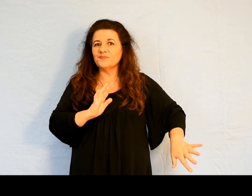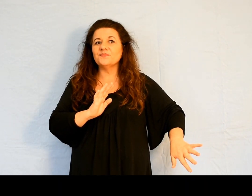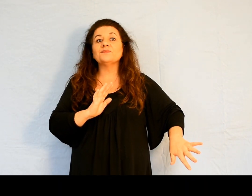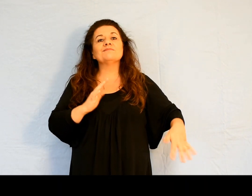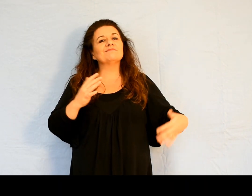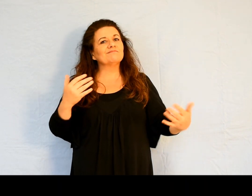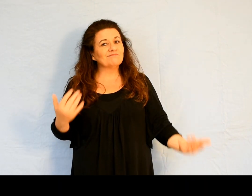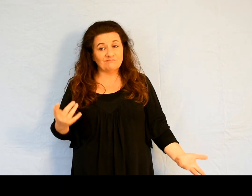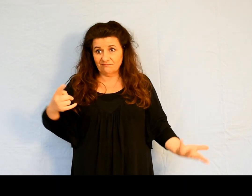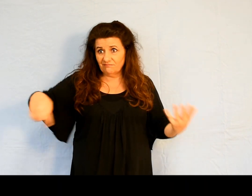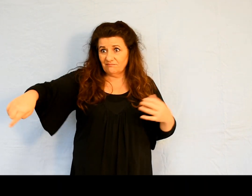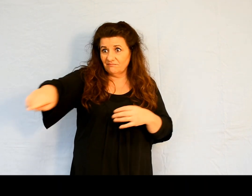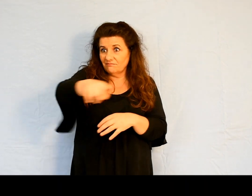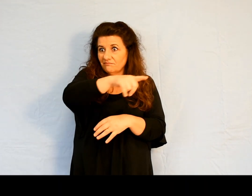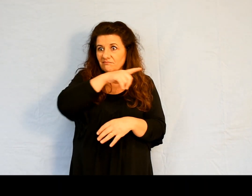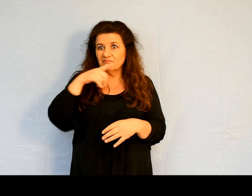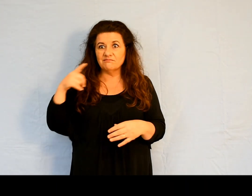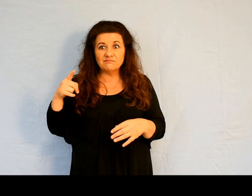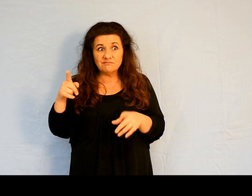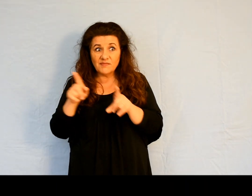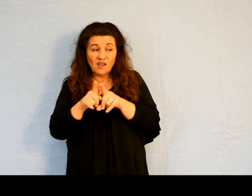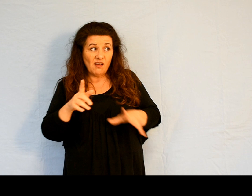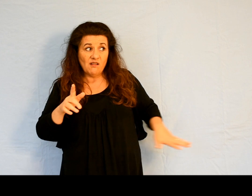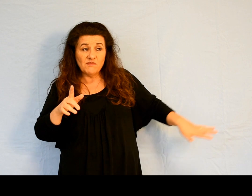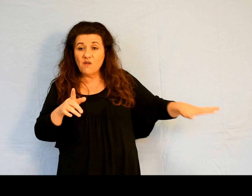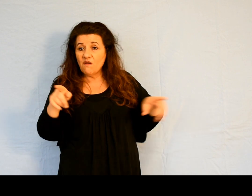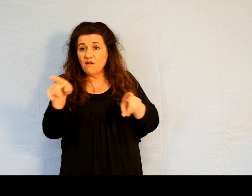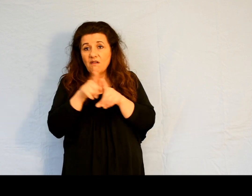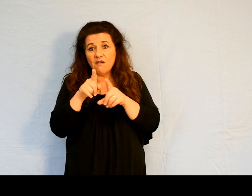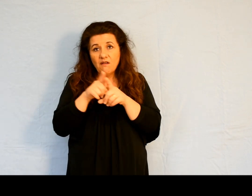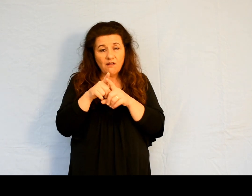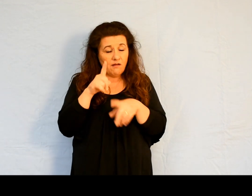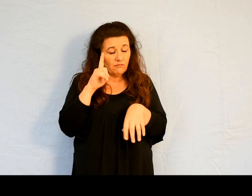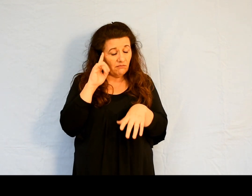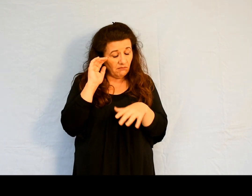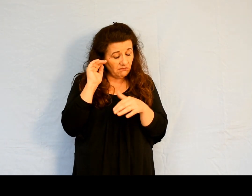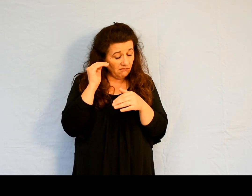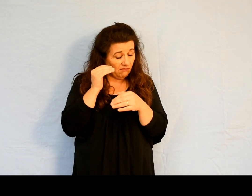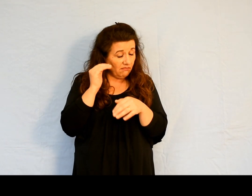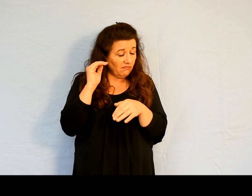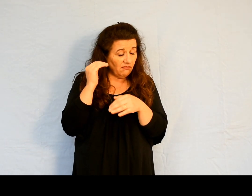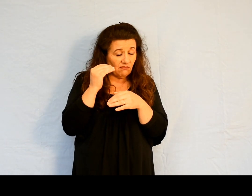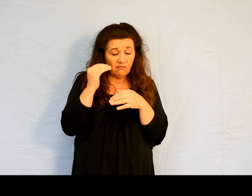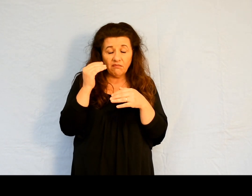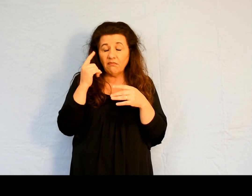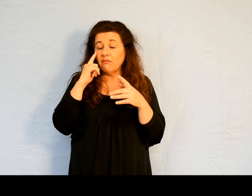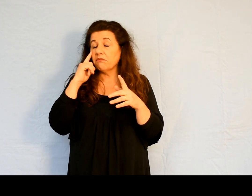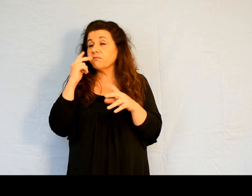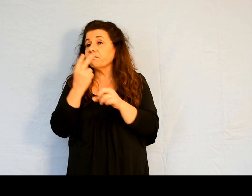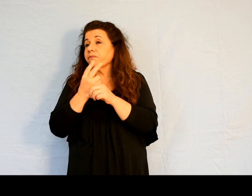Alors ne restons pas endormis comme les autres, mais soyons vigilants et restons sobres.